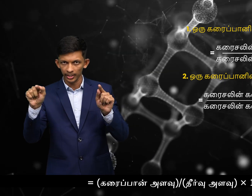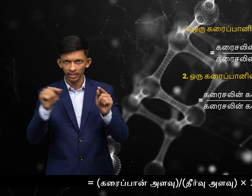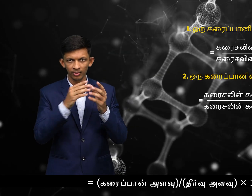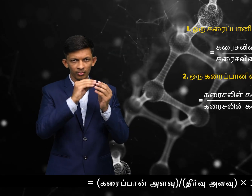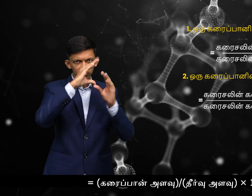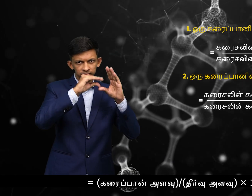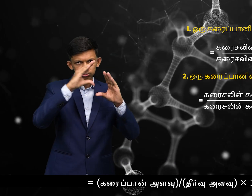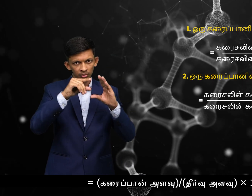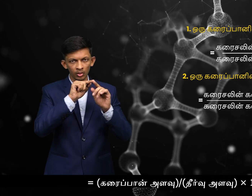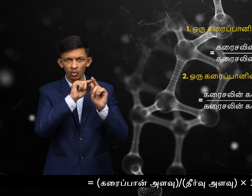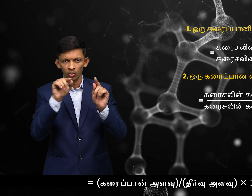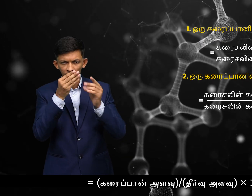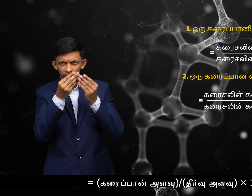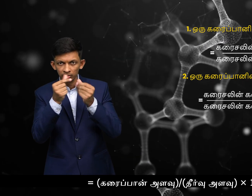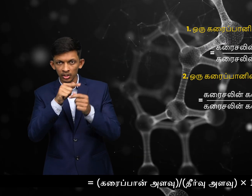பெருக்கல் 100.